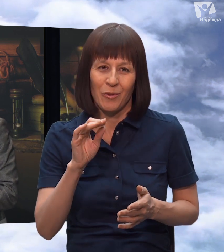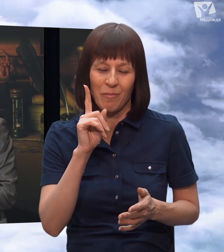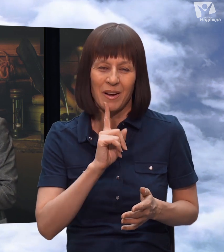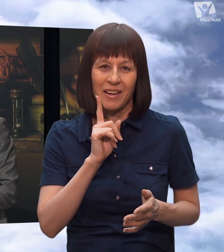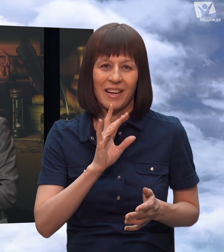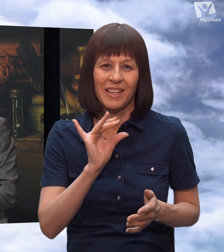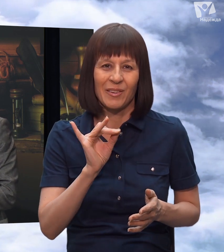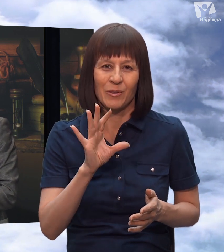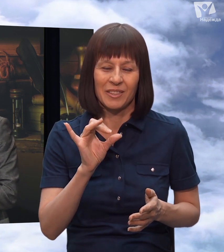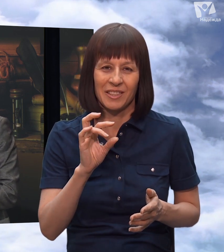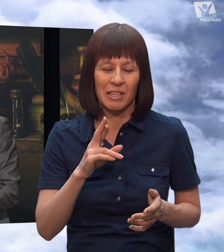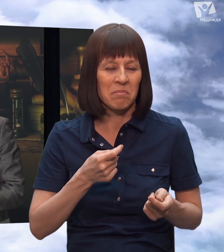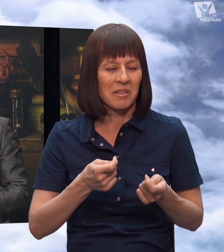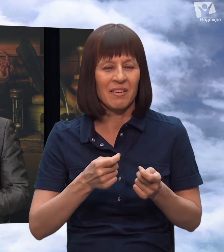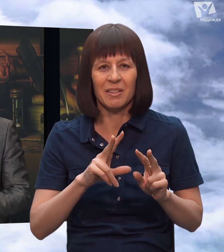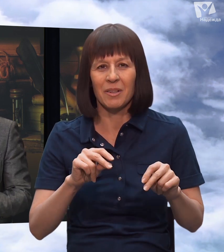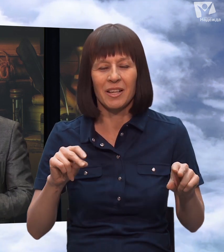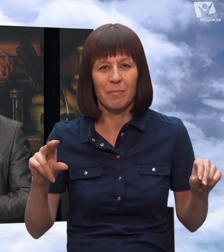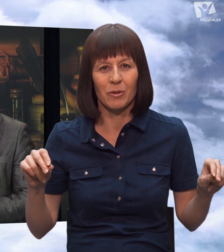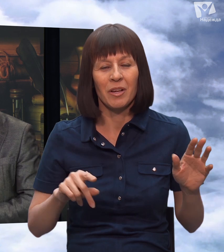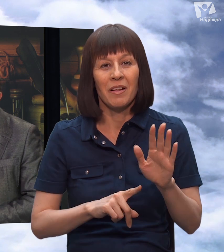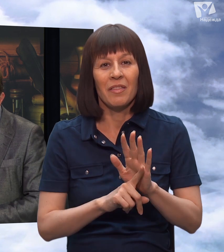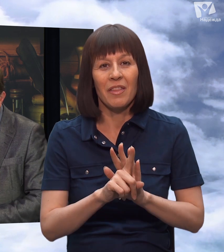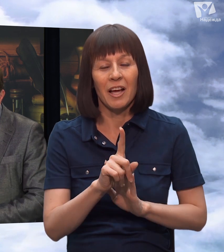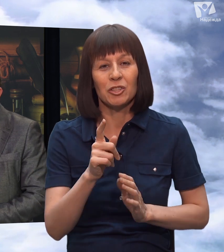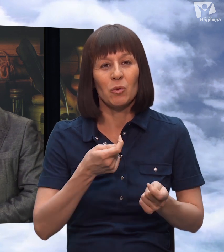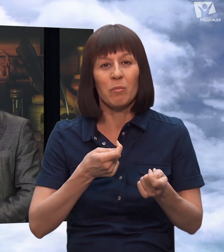мальчиком 8 лет от роду и